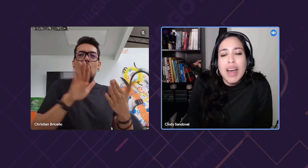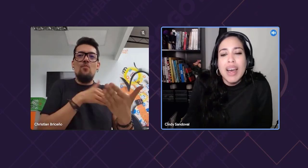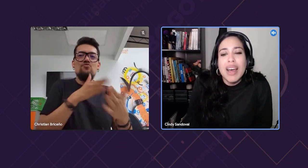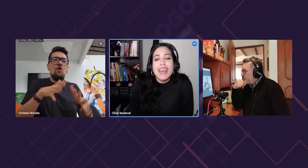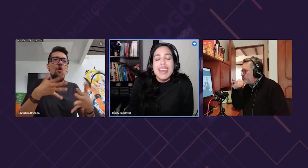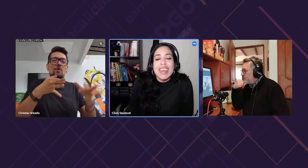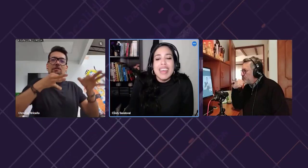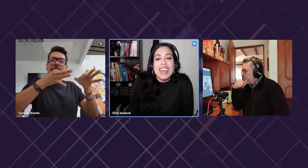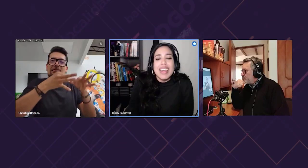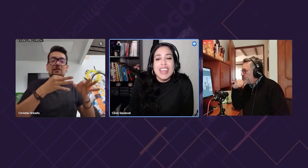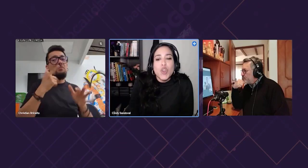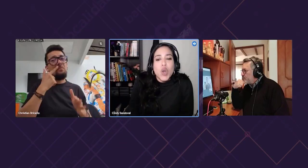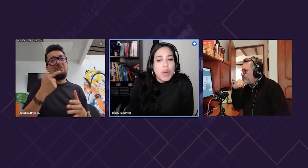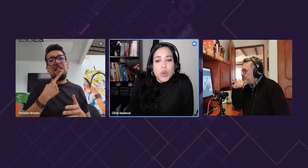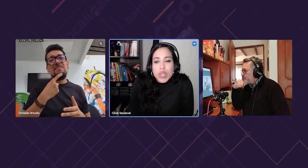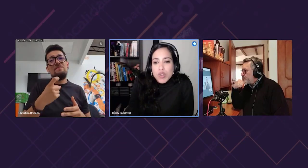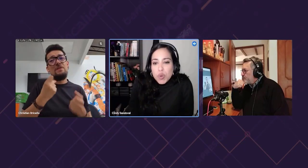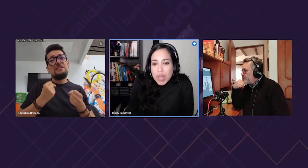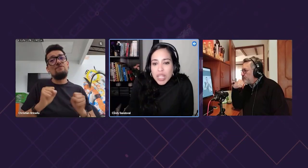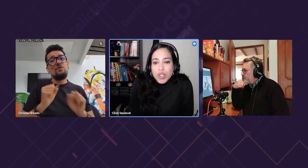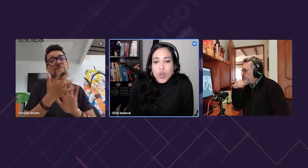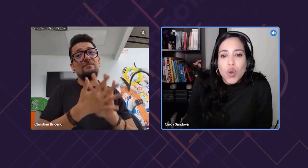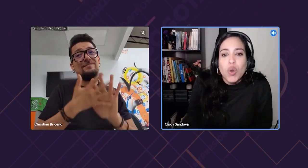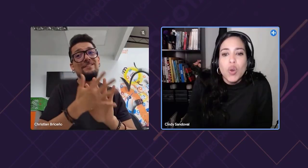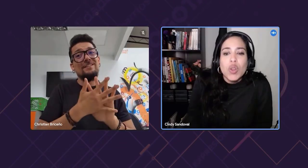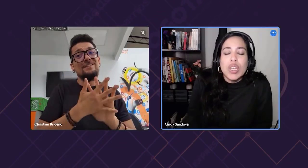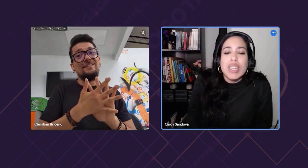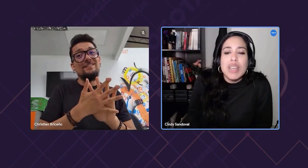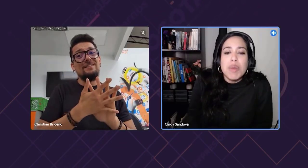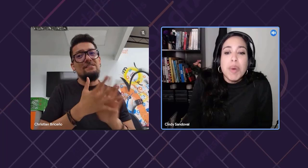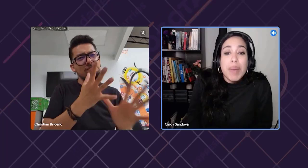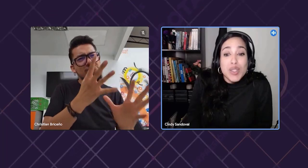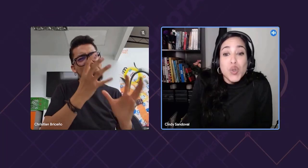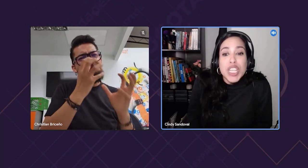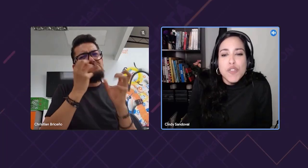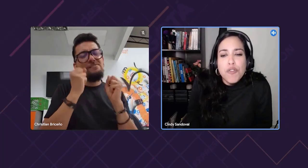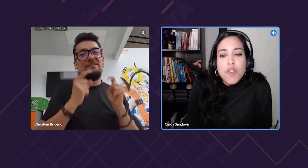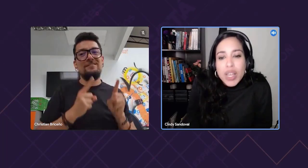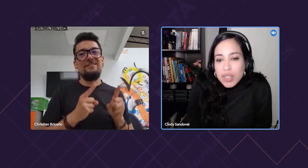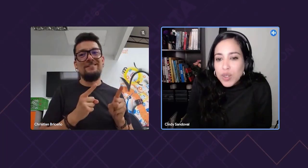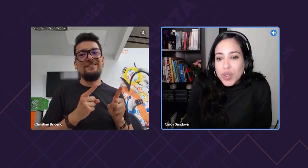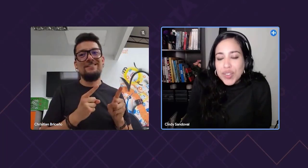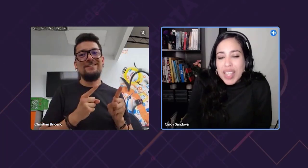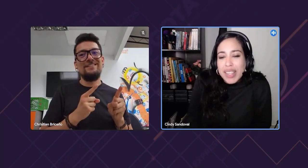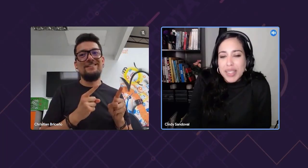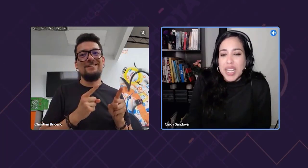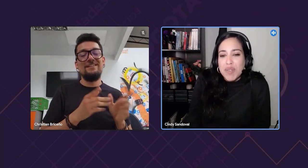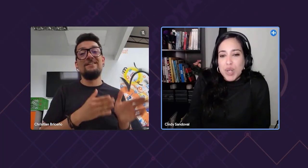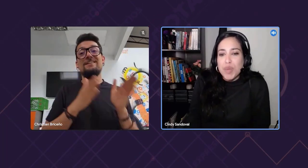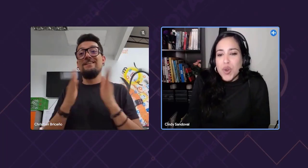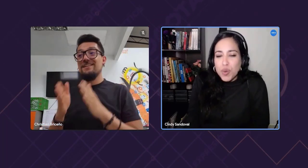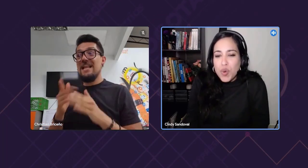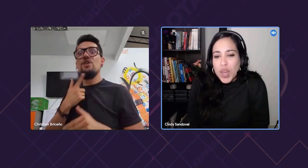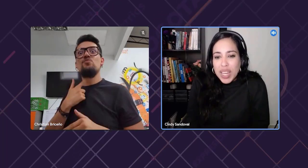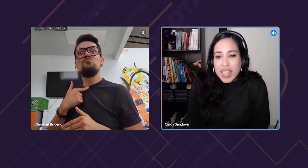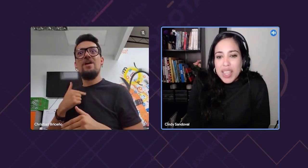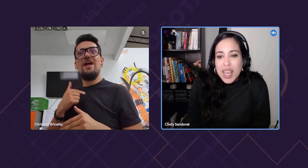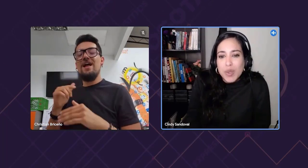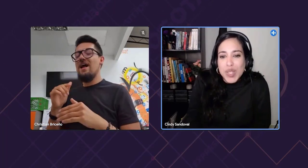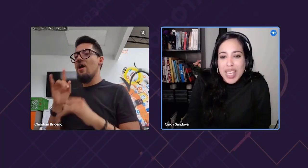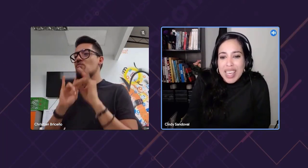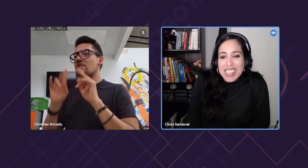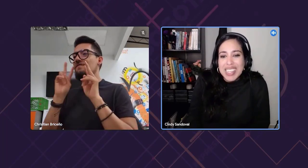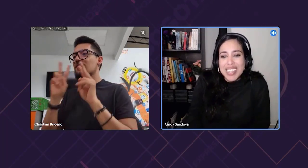mi papá tocaba algún instrumento y mi papá hacía un esfuerzo de describirme cómo